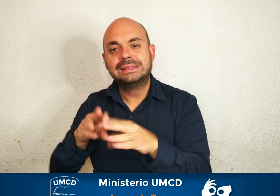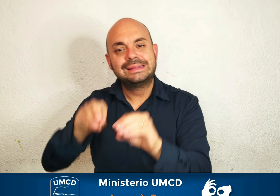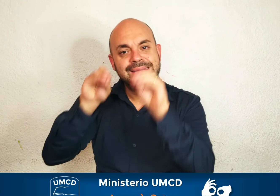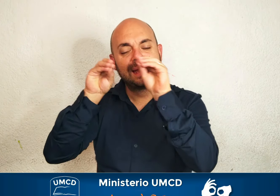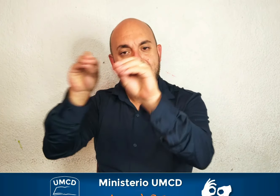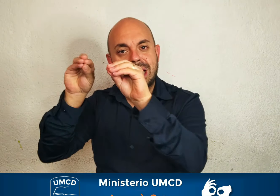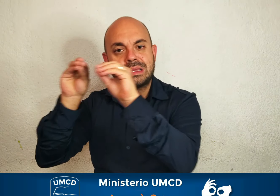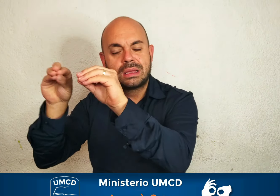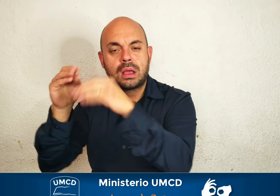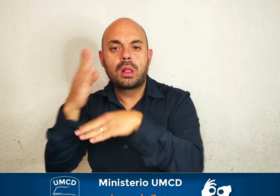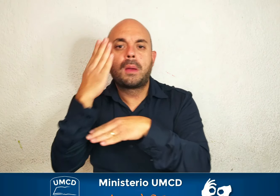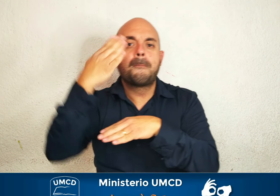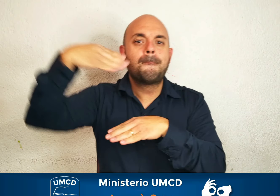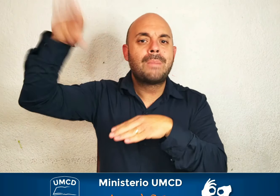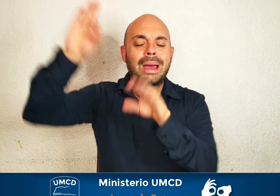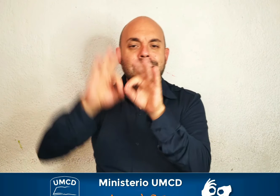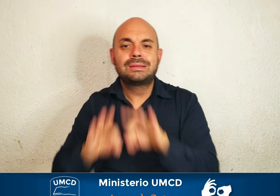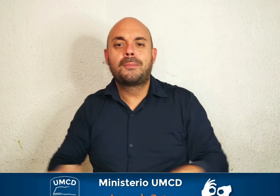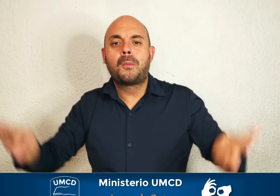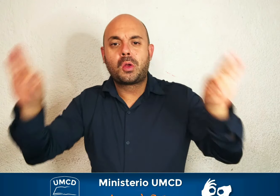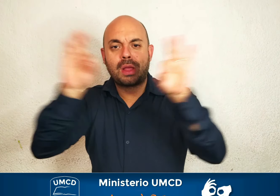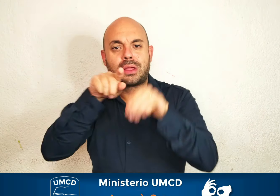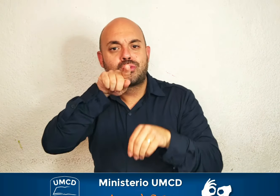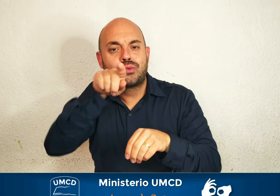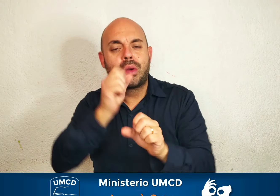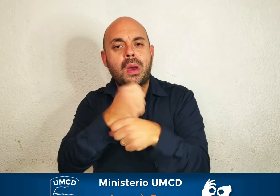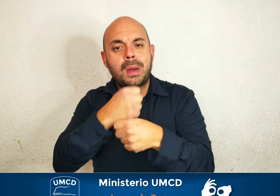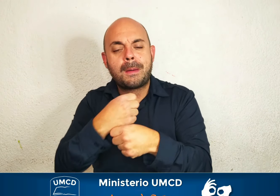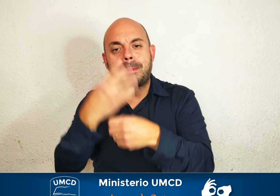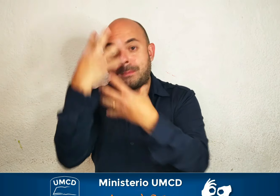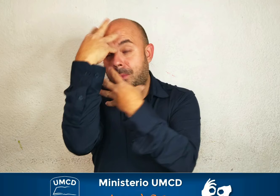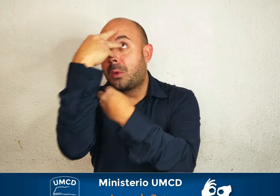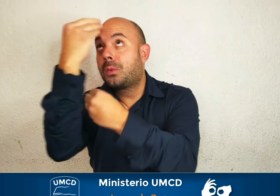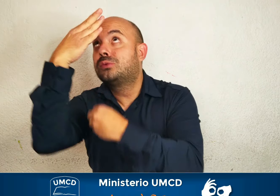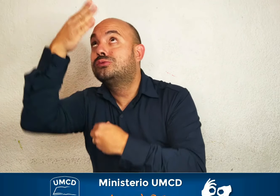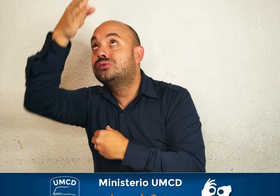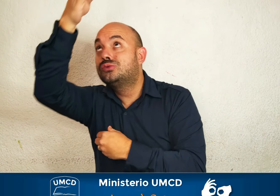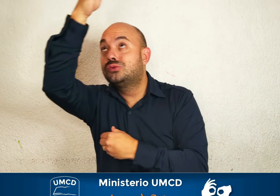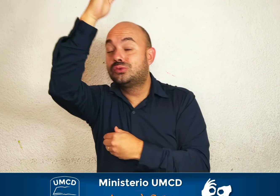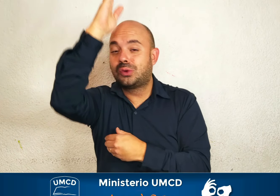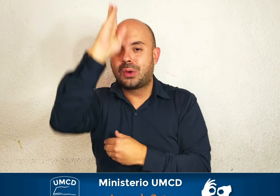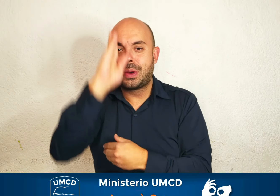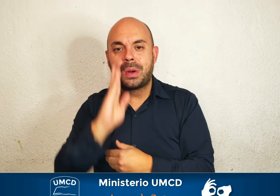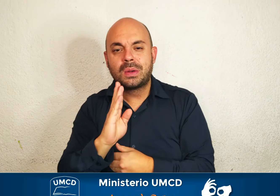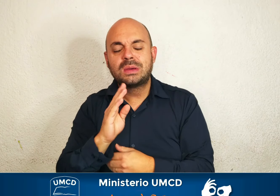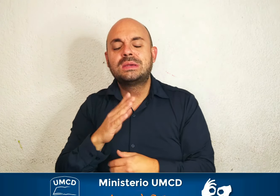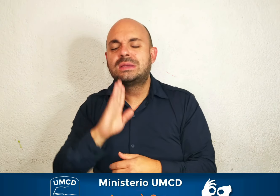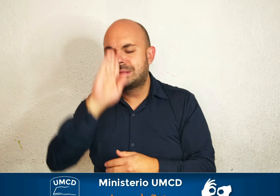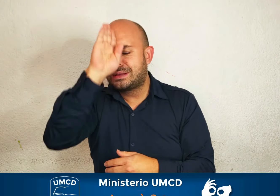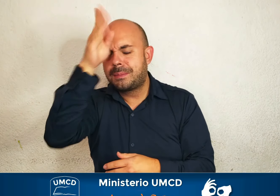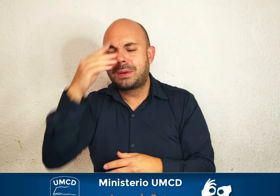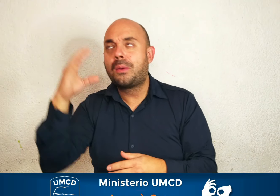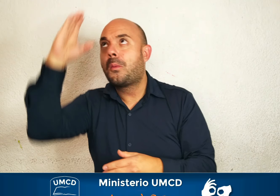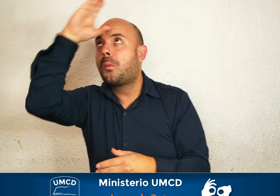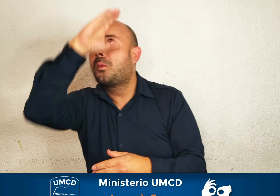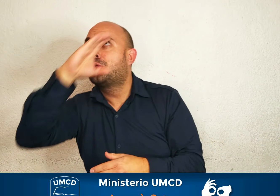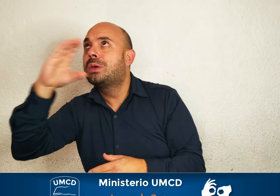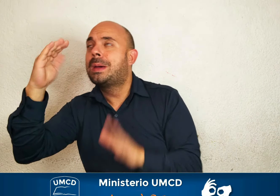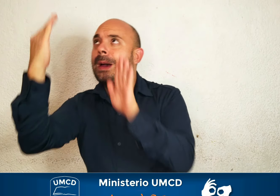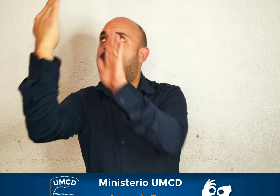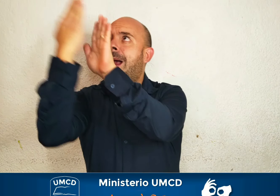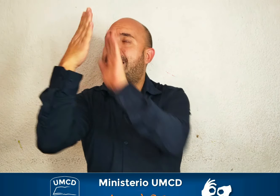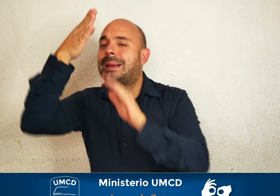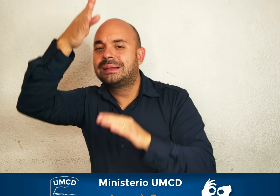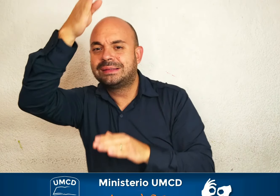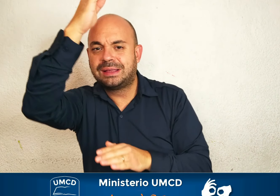Señor Jesucristo en su respuesta nos da algunas cosas que tenemos que considerar para saber si realmente estamos